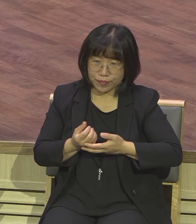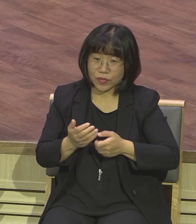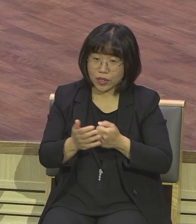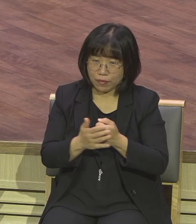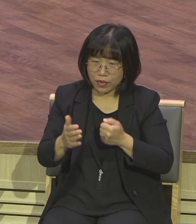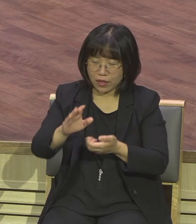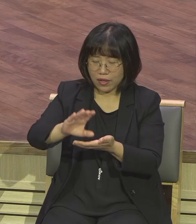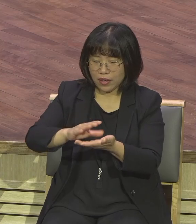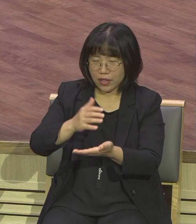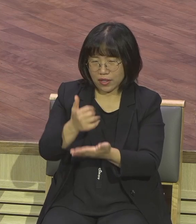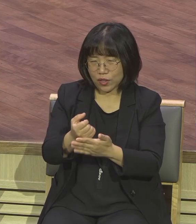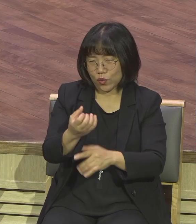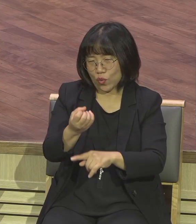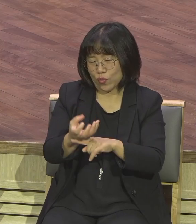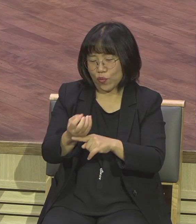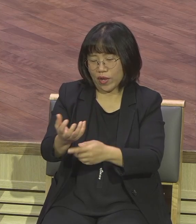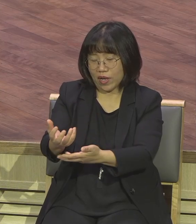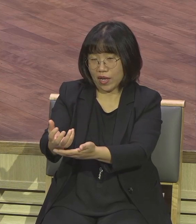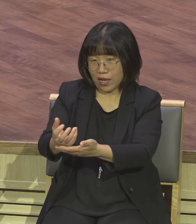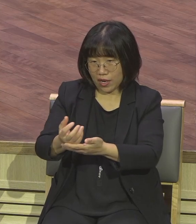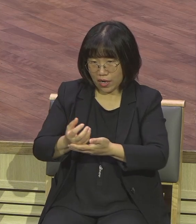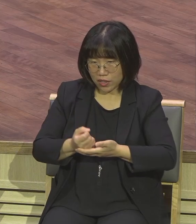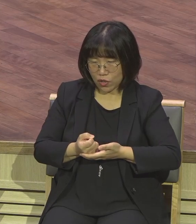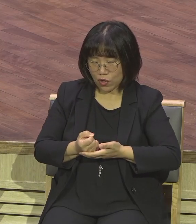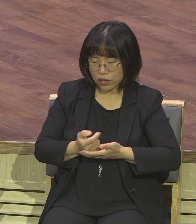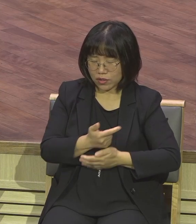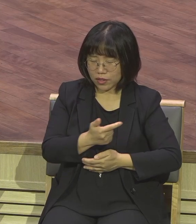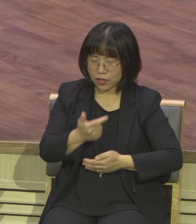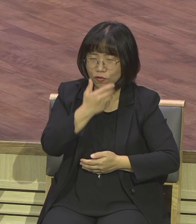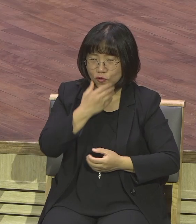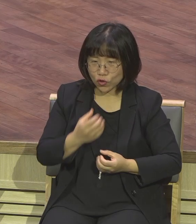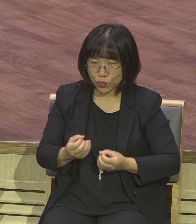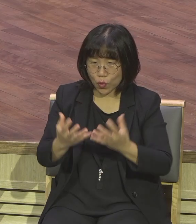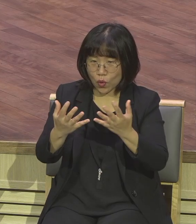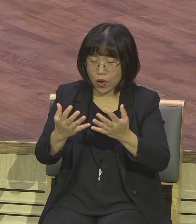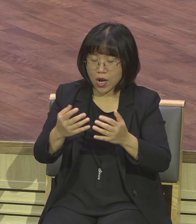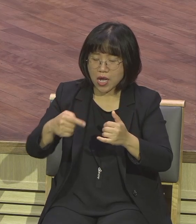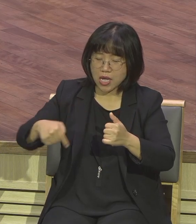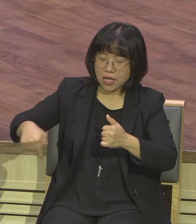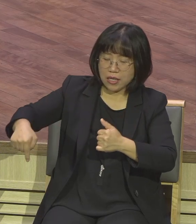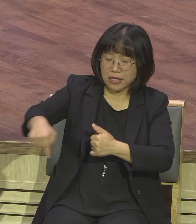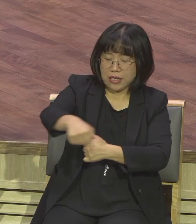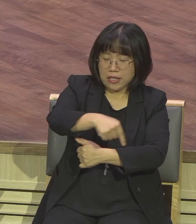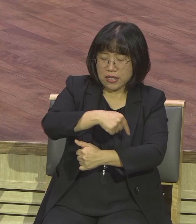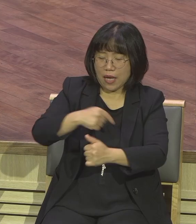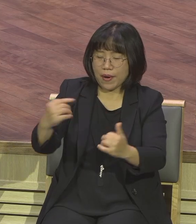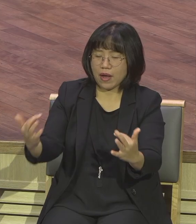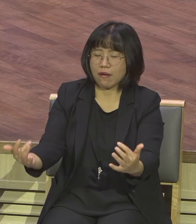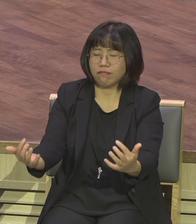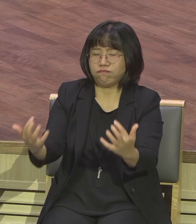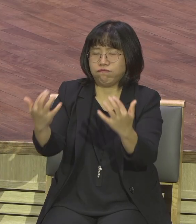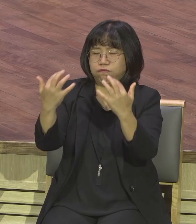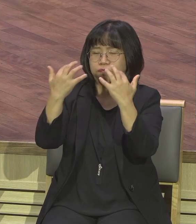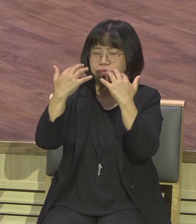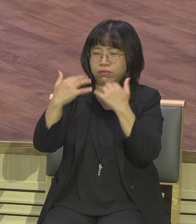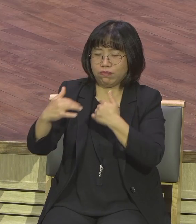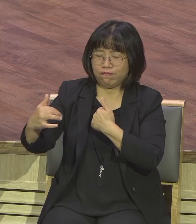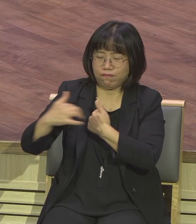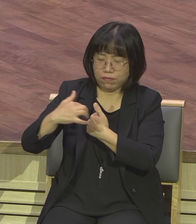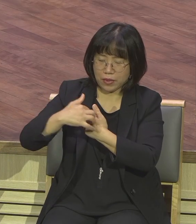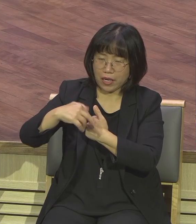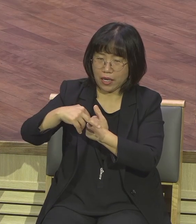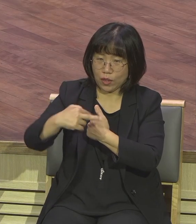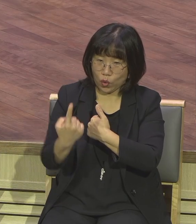인생. 그럼 어떤 축복이냐? 사방에 우겨 싸임을 당하여도 뭐요? 싸이지